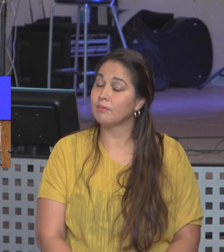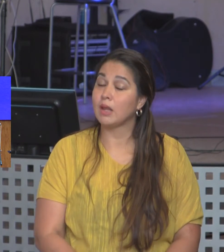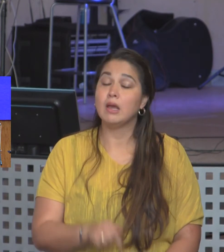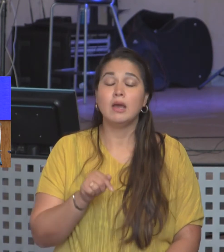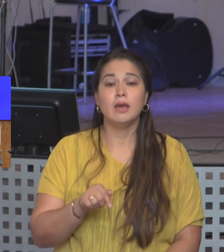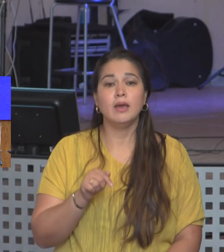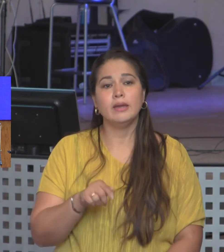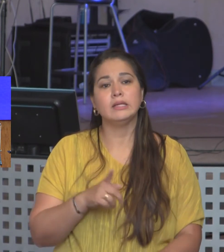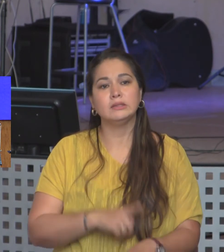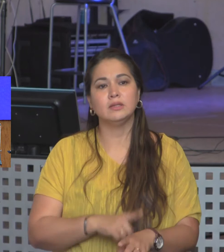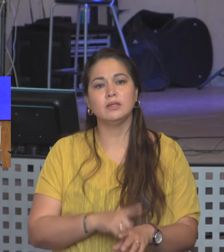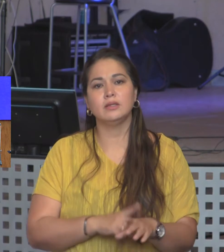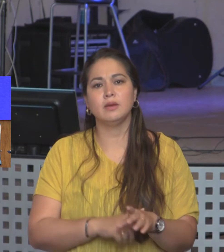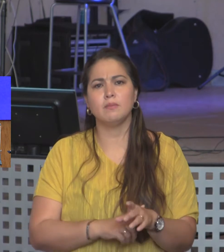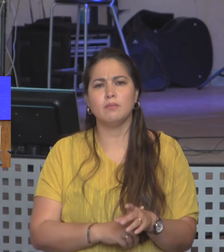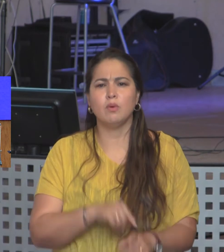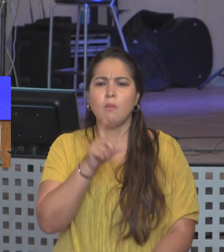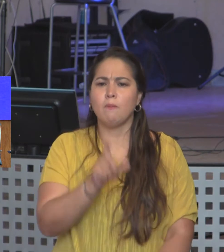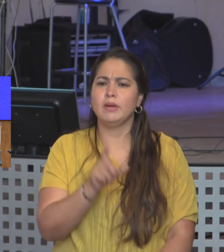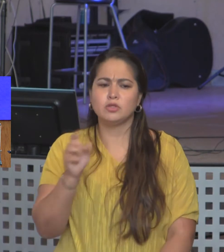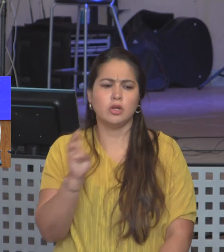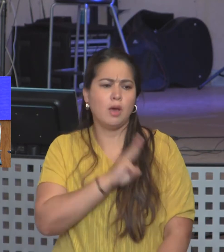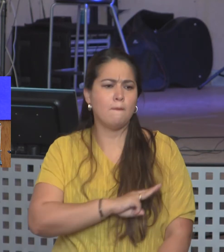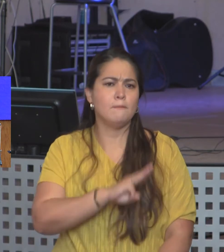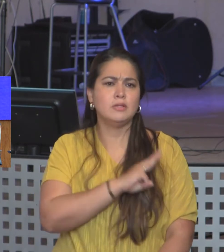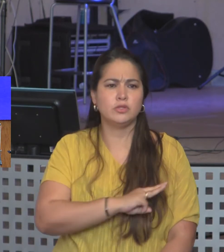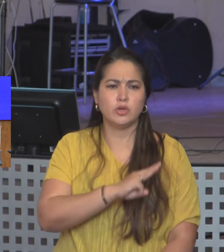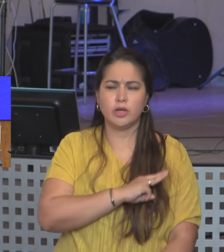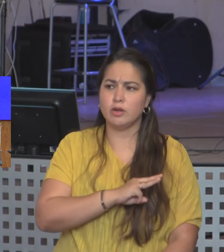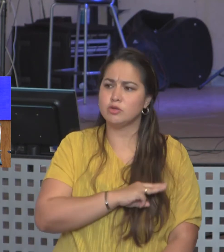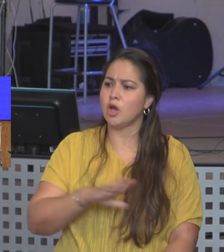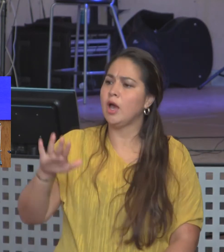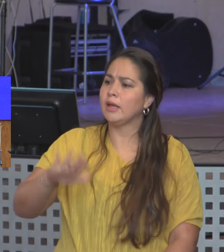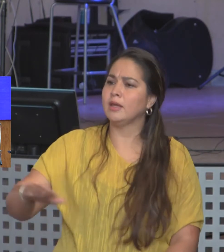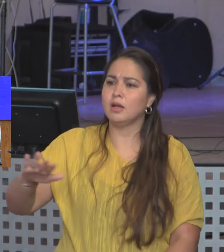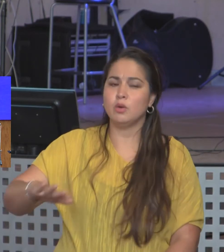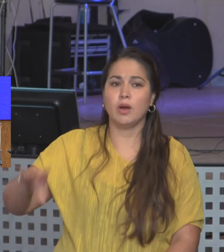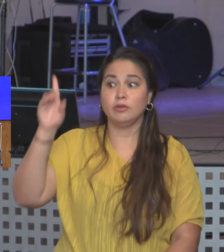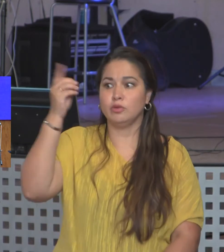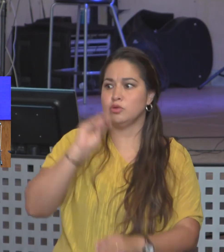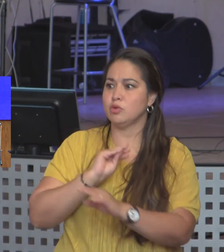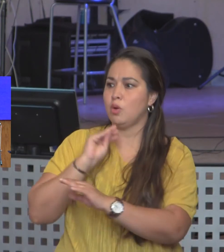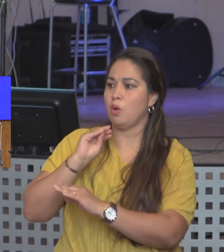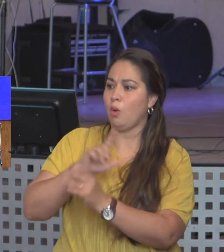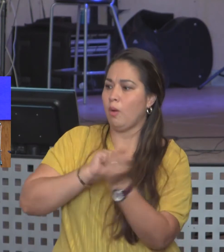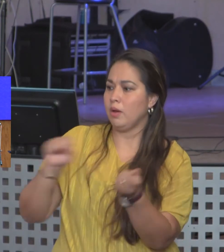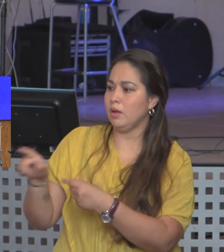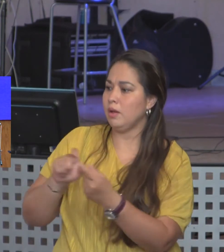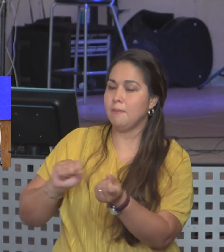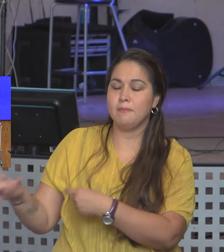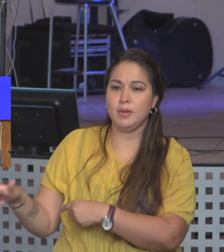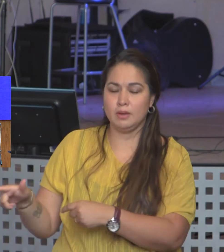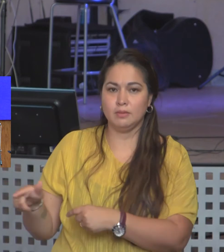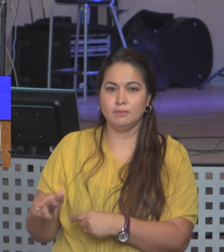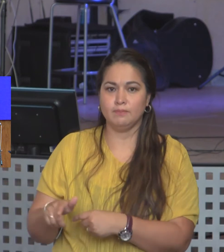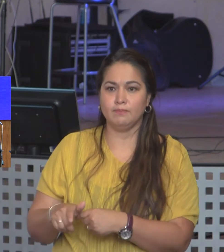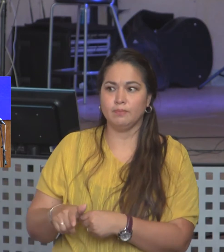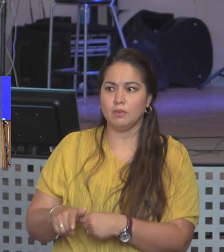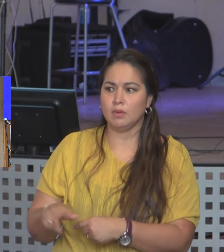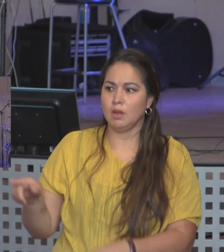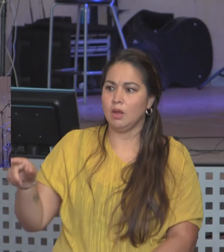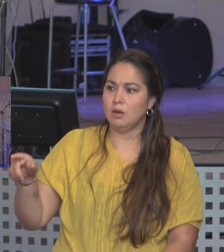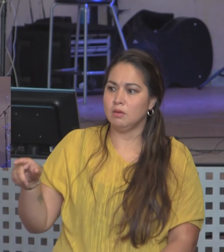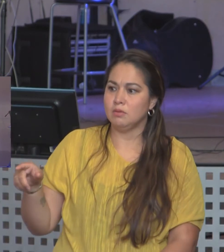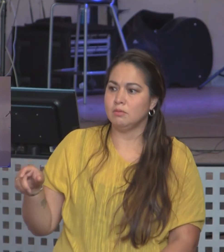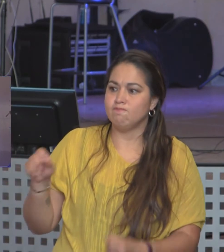misioneros que Dios ha enviado a otros lugares y les ha pillado este corte